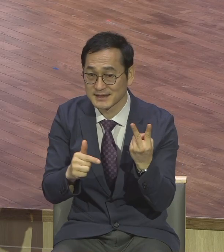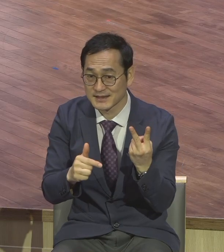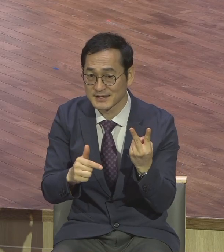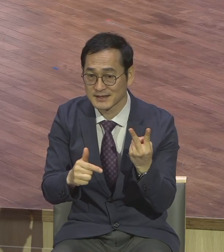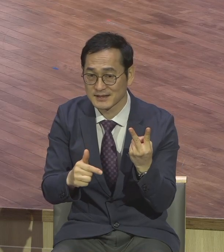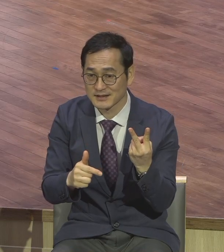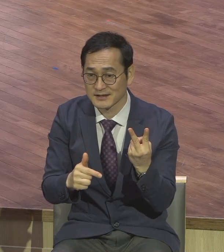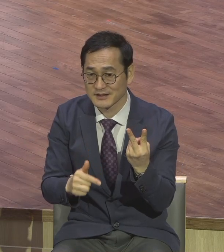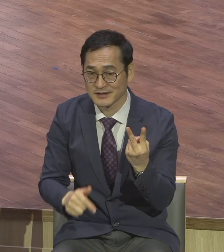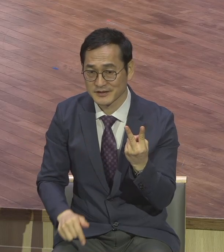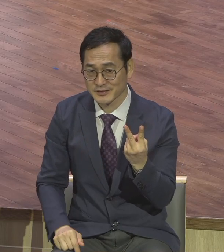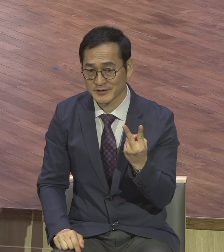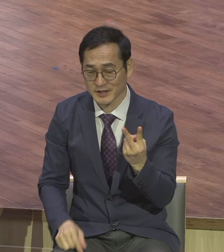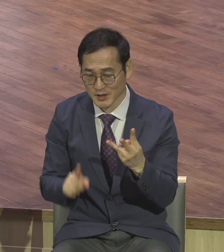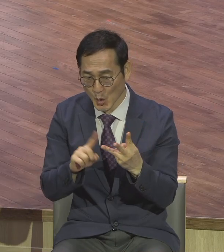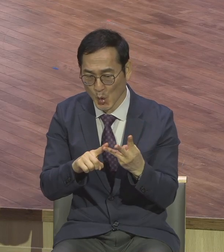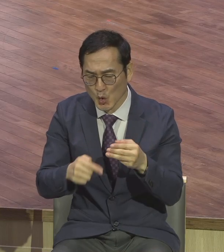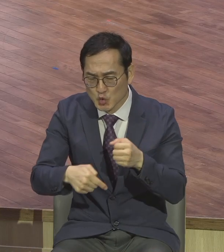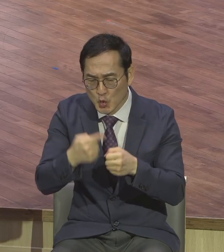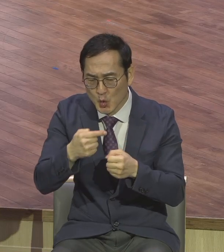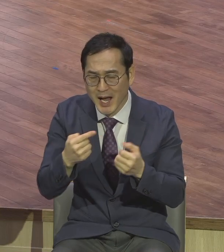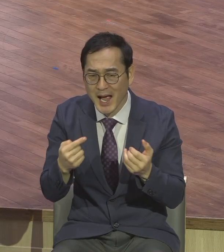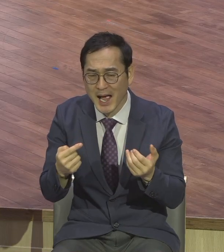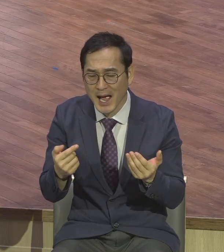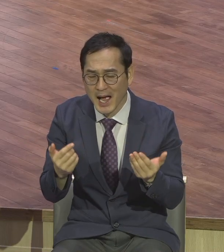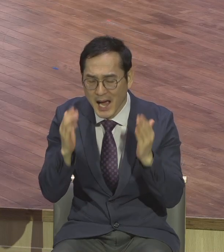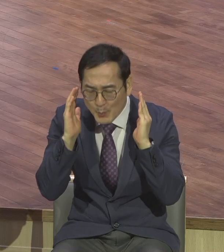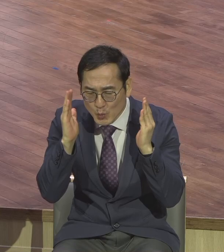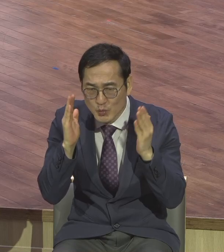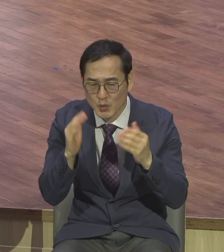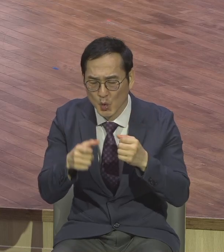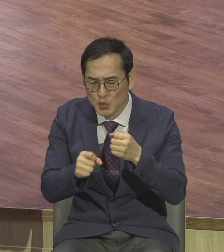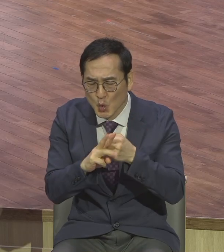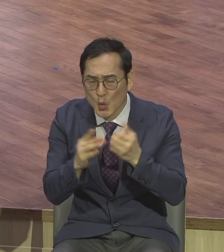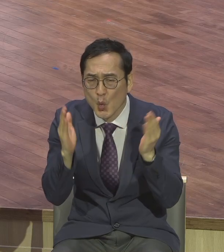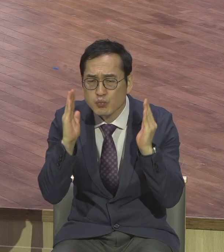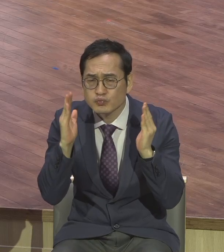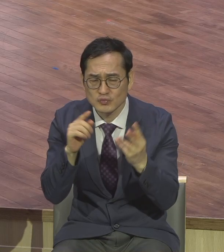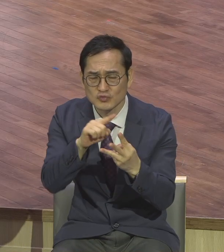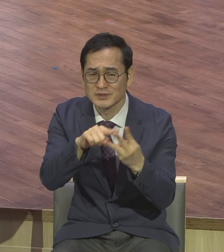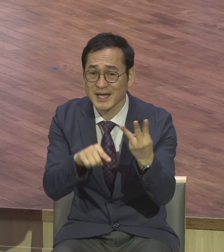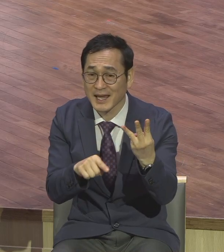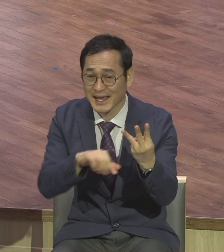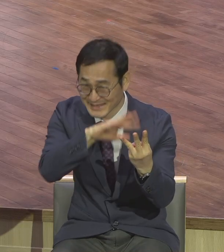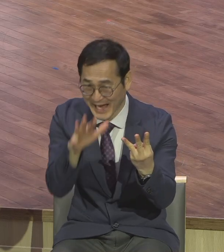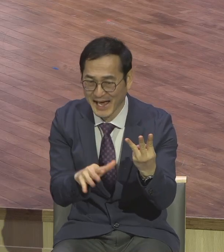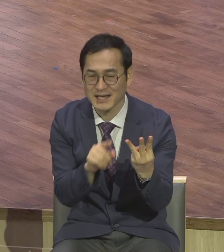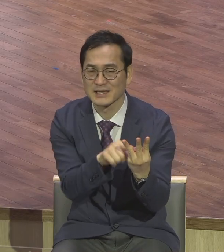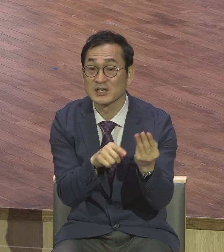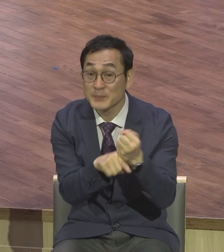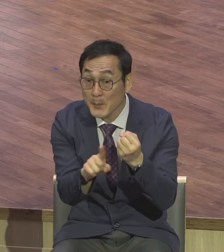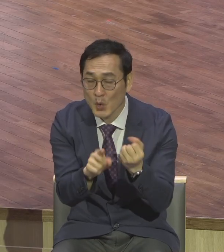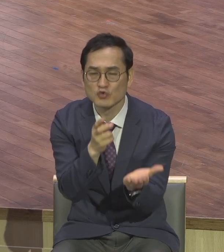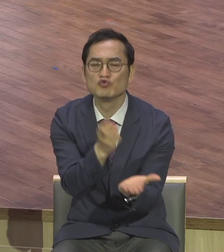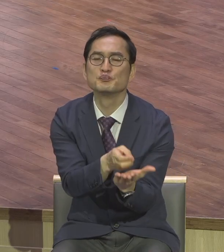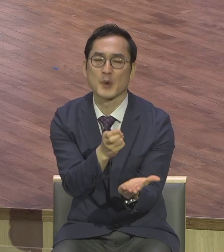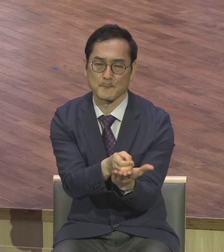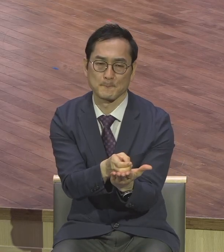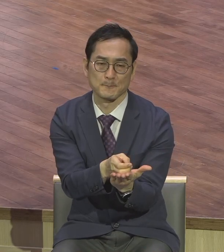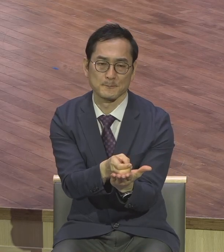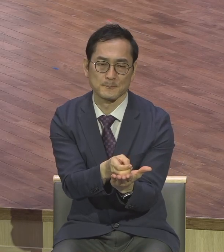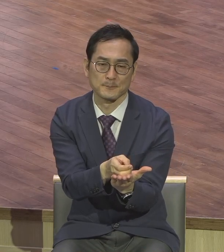초등학문 이걸 통틀어서 뭐라 그러냐? 율법이라면 율법. 율법을 뜻합니다.